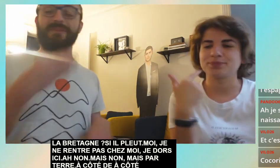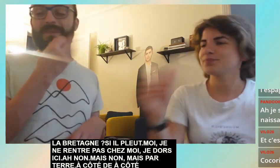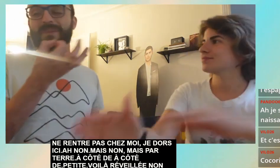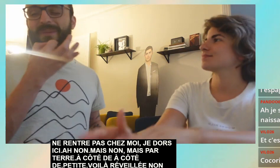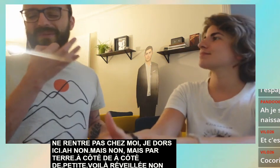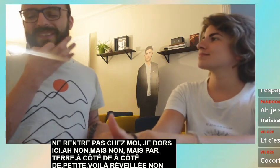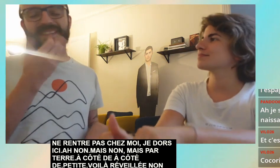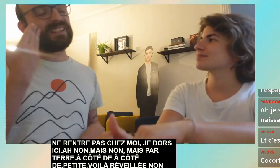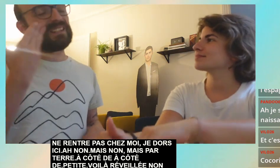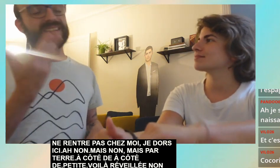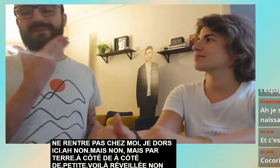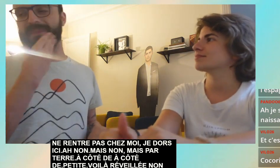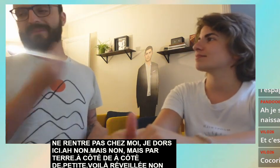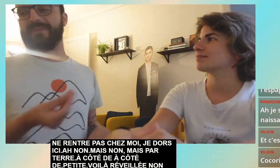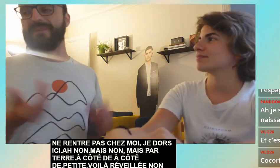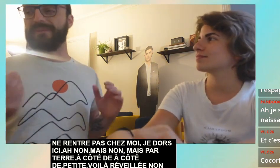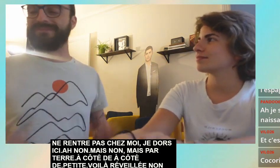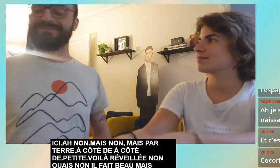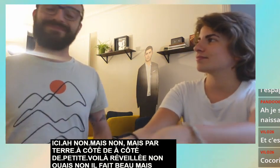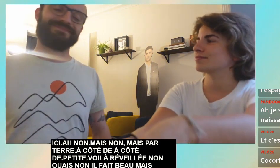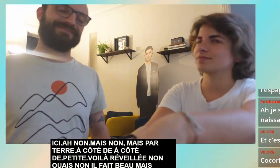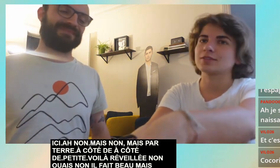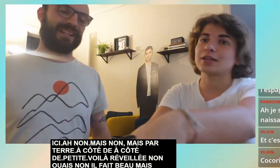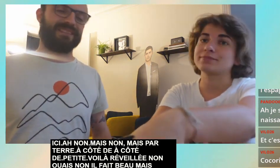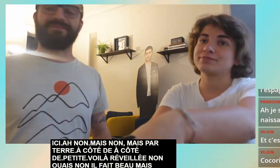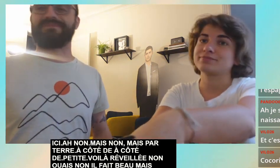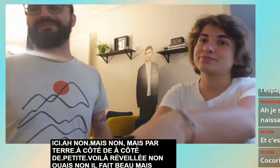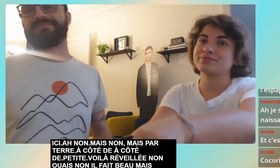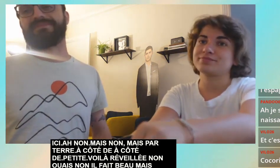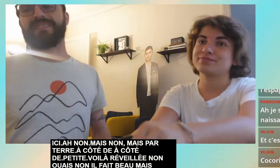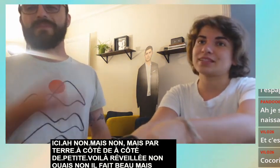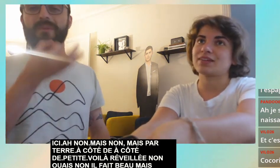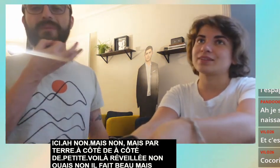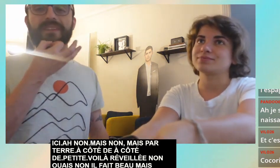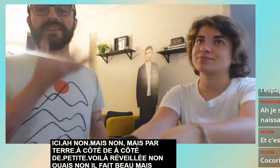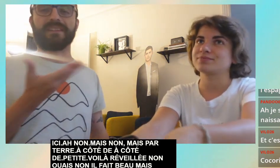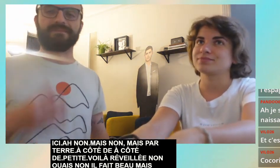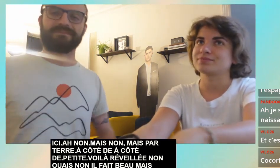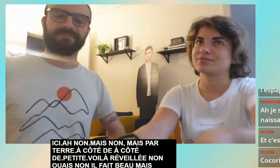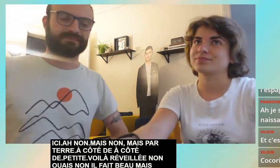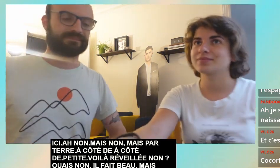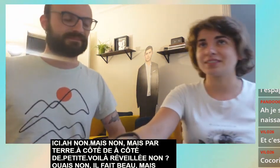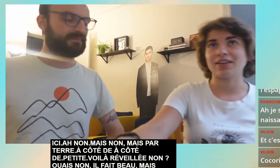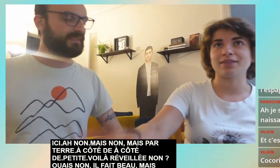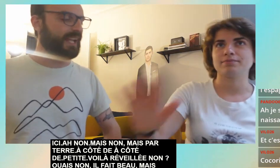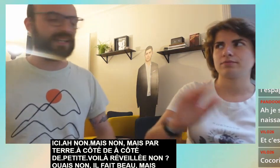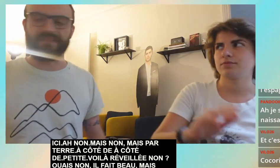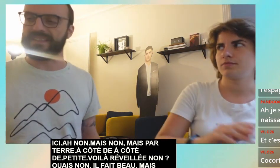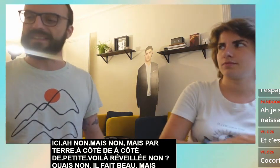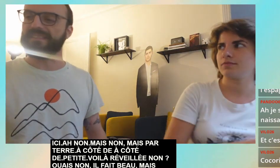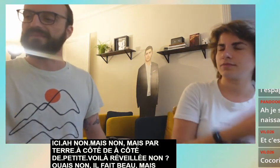mais profitez s'il fait beau. Voilà. Profitez. Allez, vas-y.